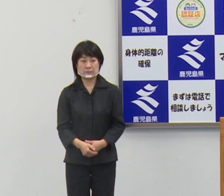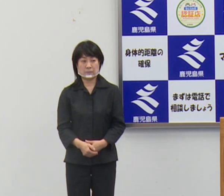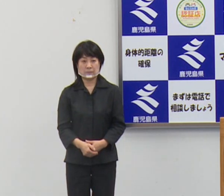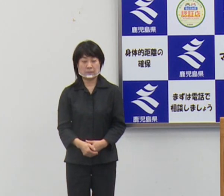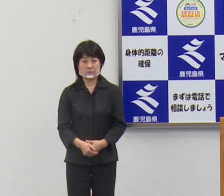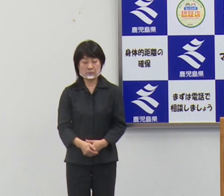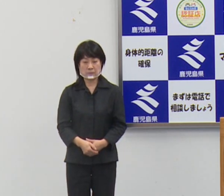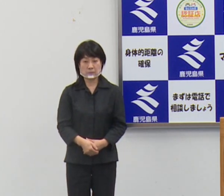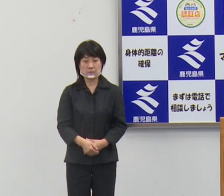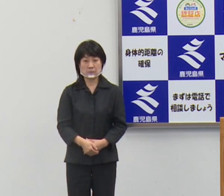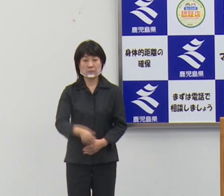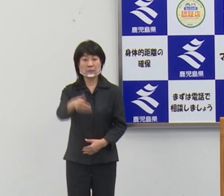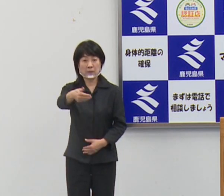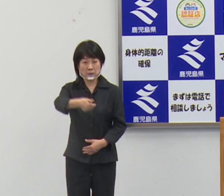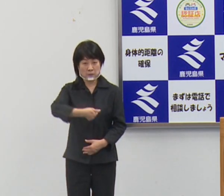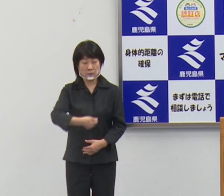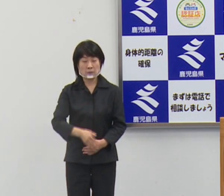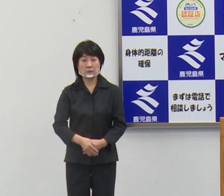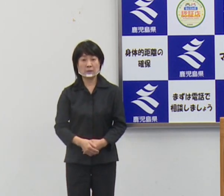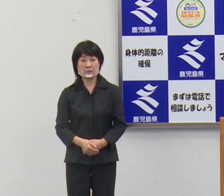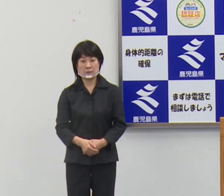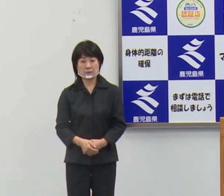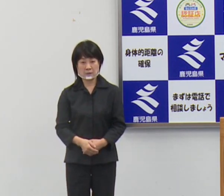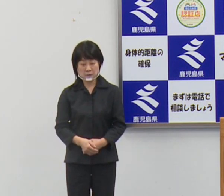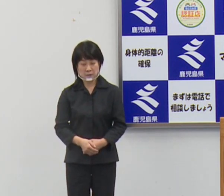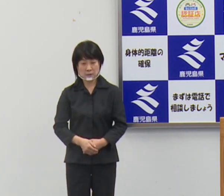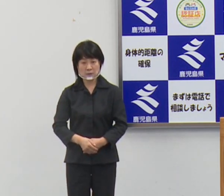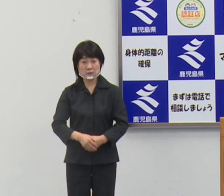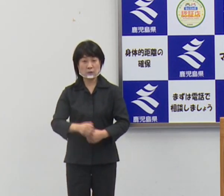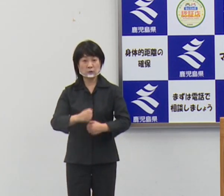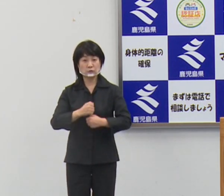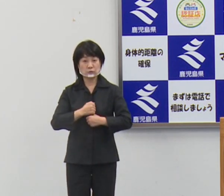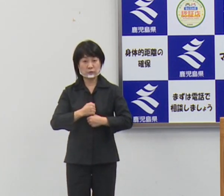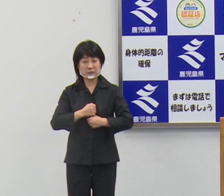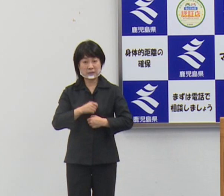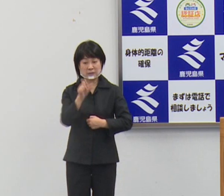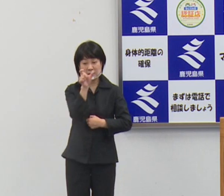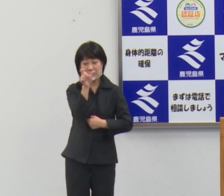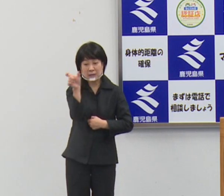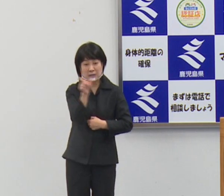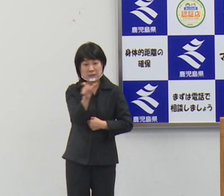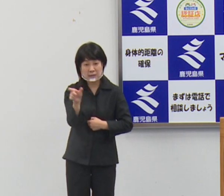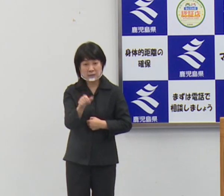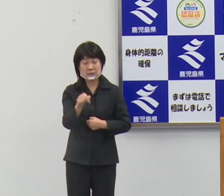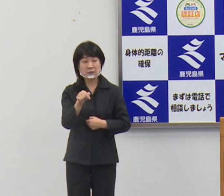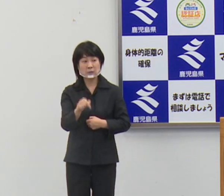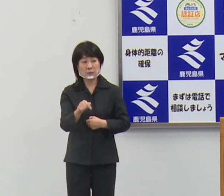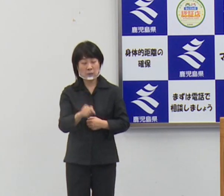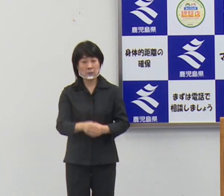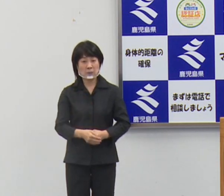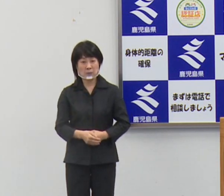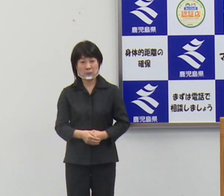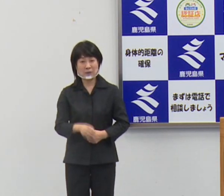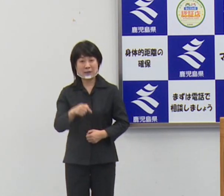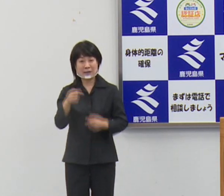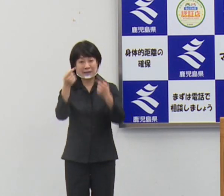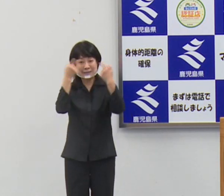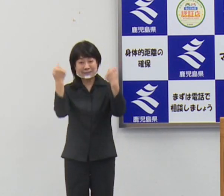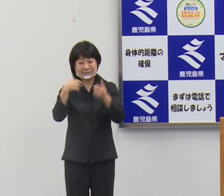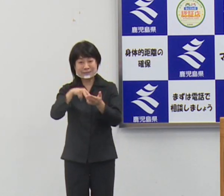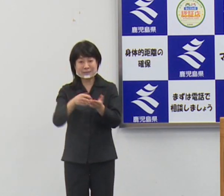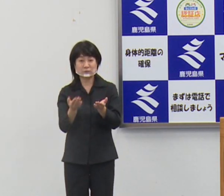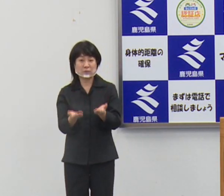かりました。あとこの注意書きのところで、市町村立学校、私立学校及